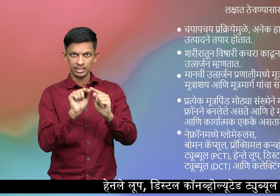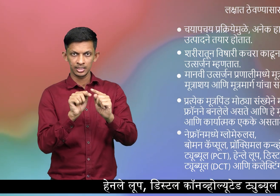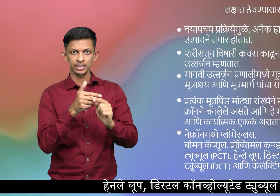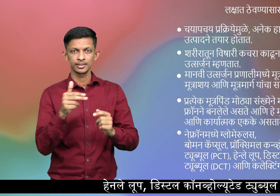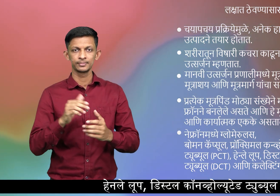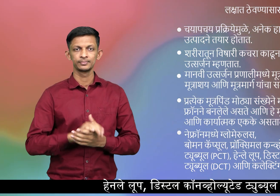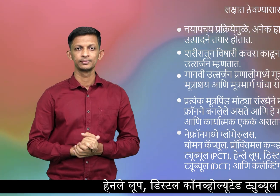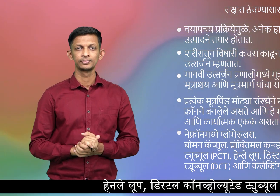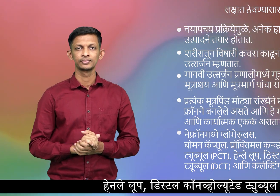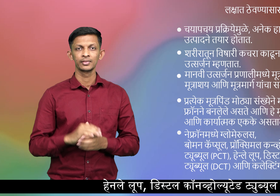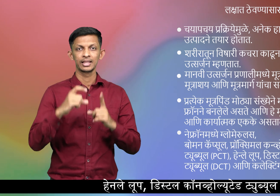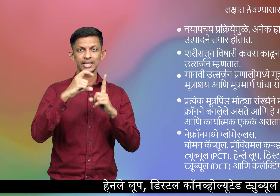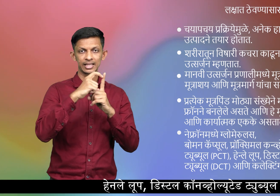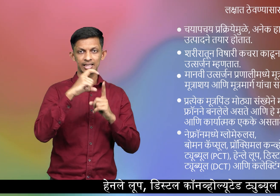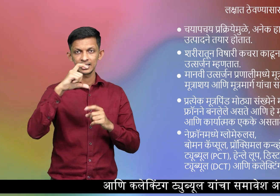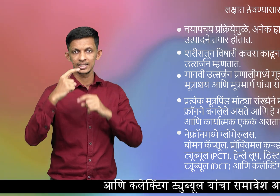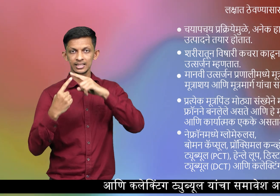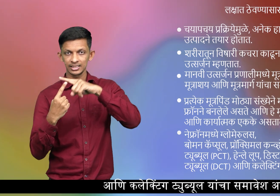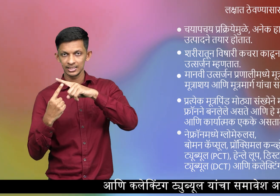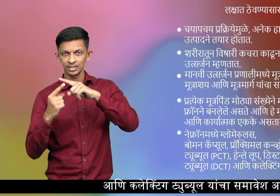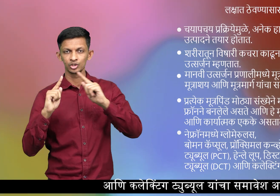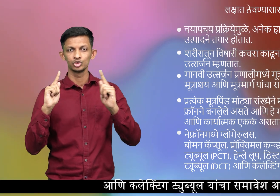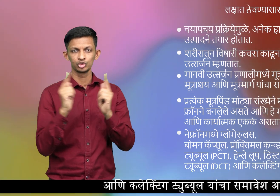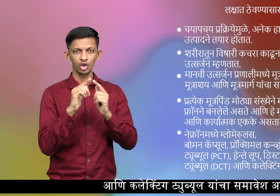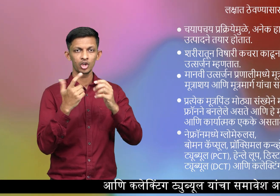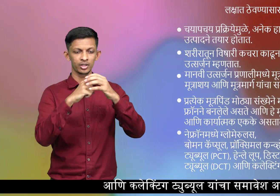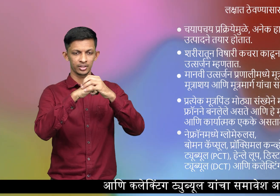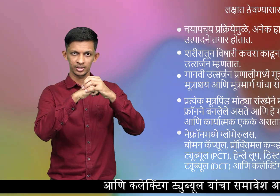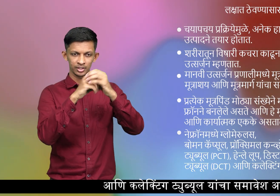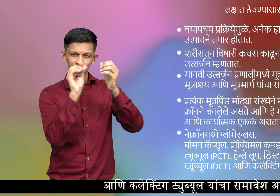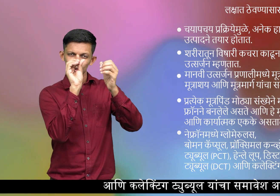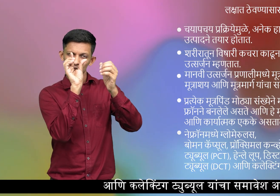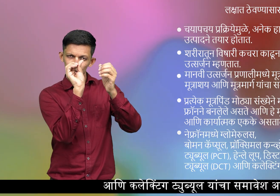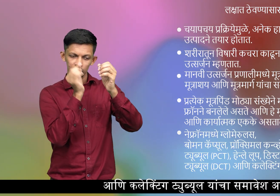आणि कलेक्टिंग ट्यूबल यांचा समावेश असतो.